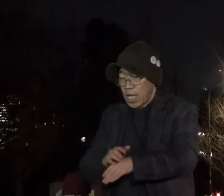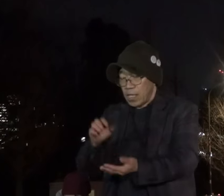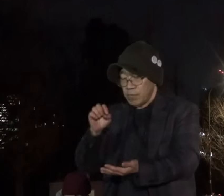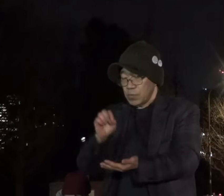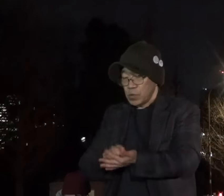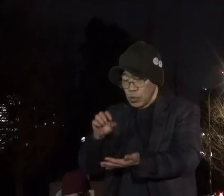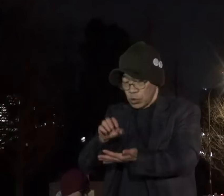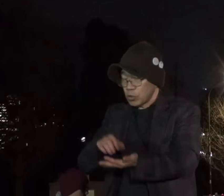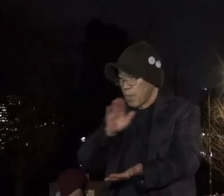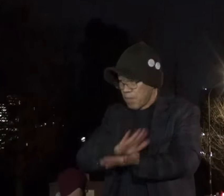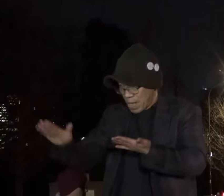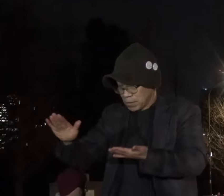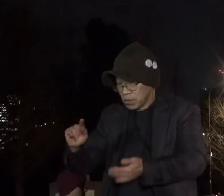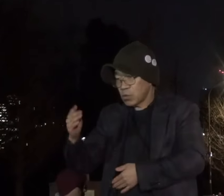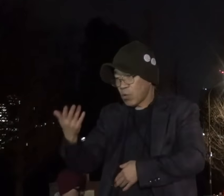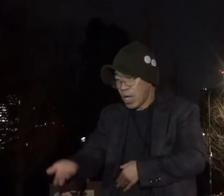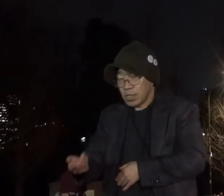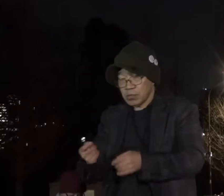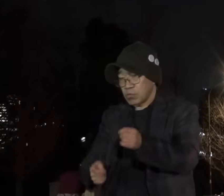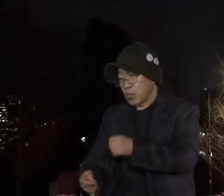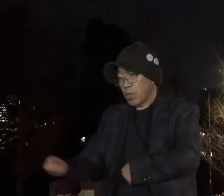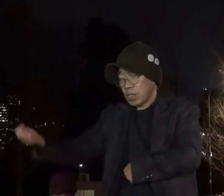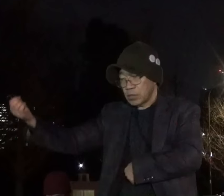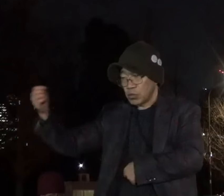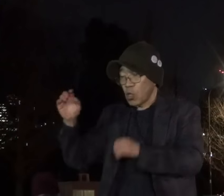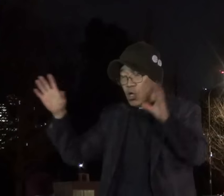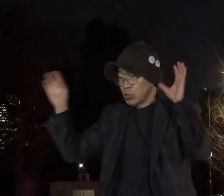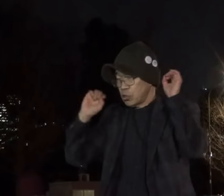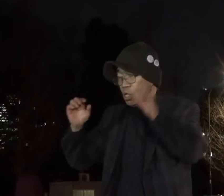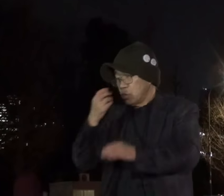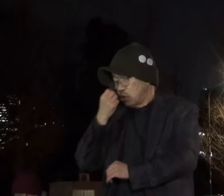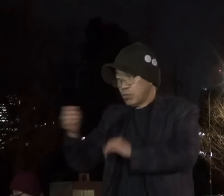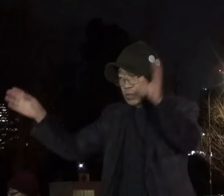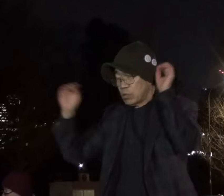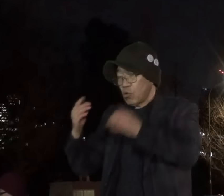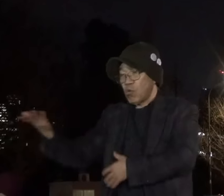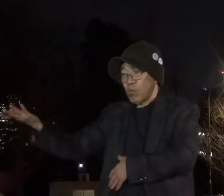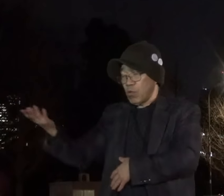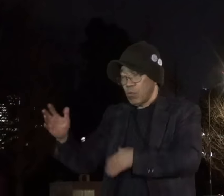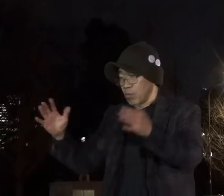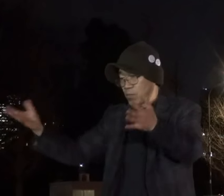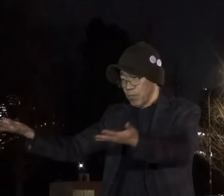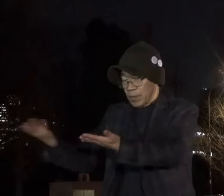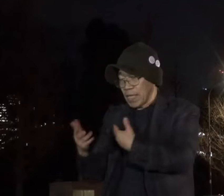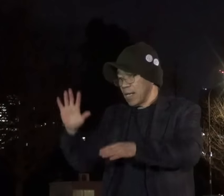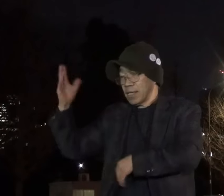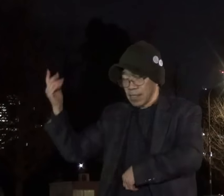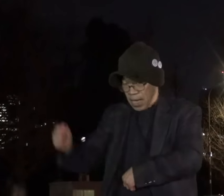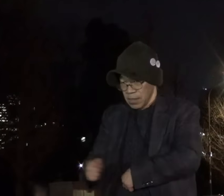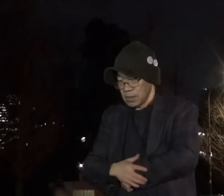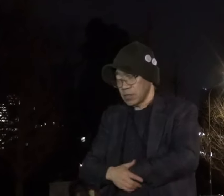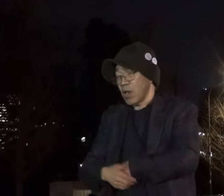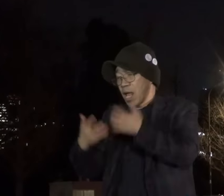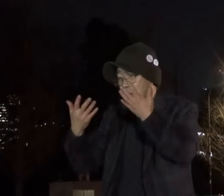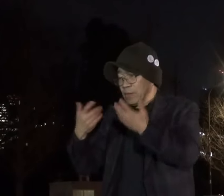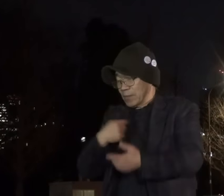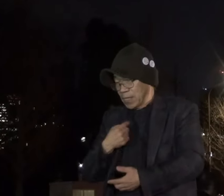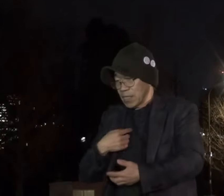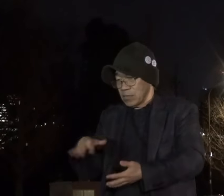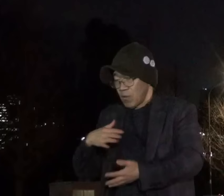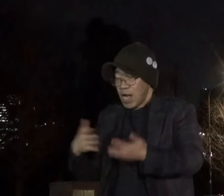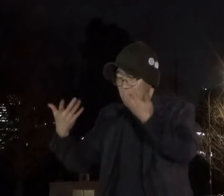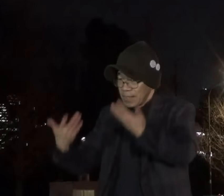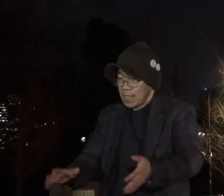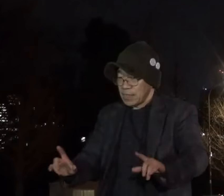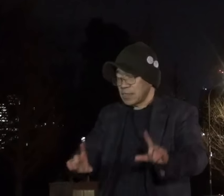と夫は30代40代を浜通りで過ごし、安定した生活を築き上げてきました。それなのに原発事故